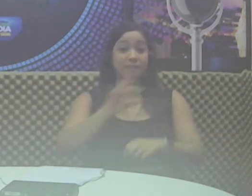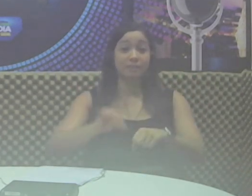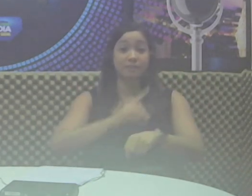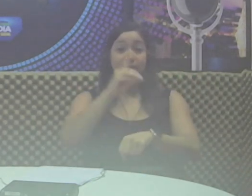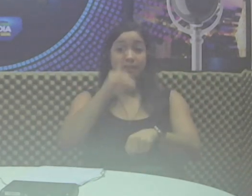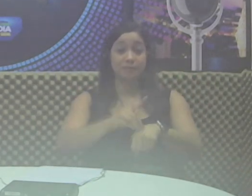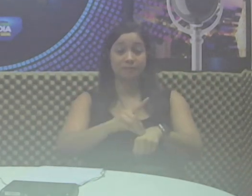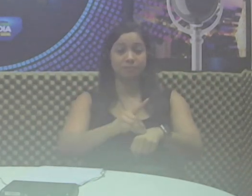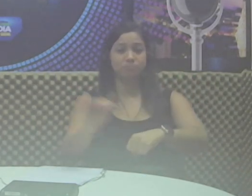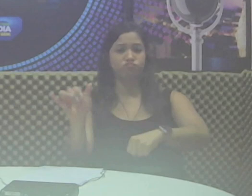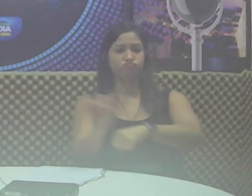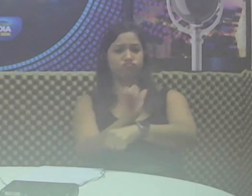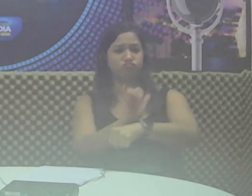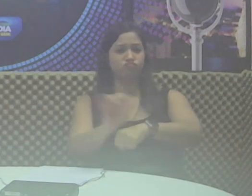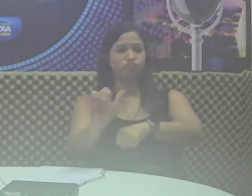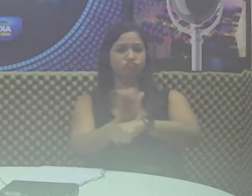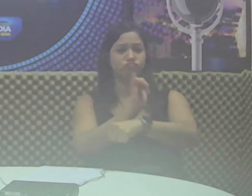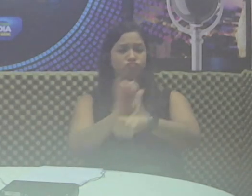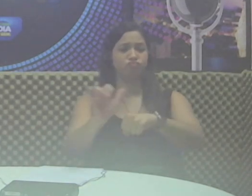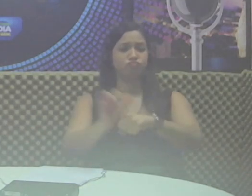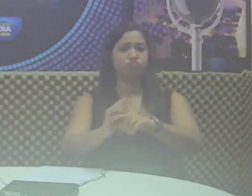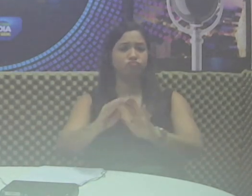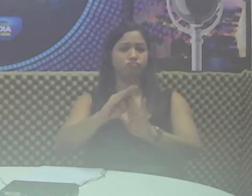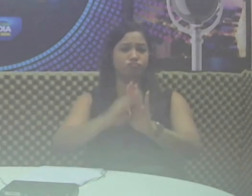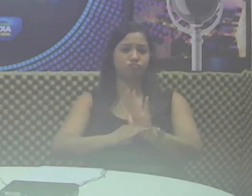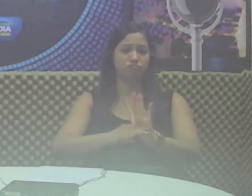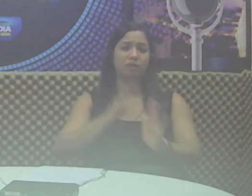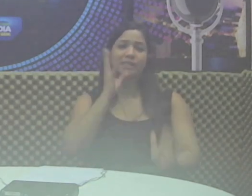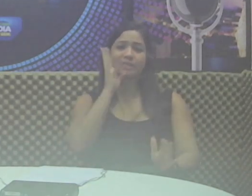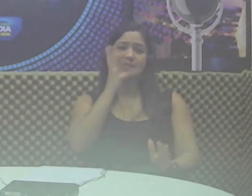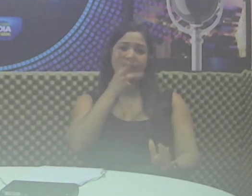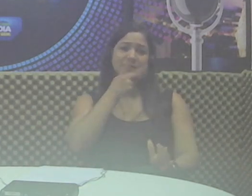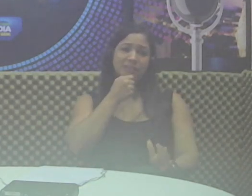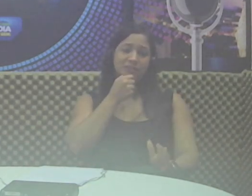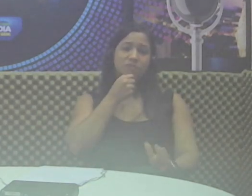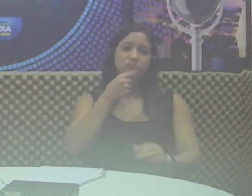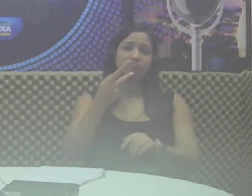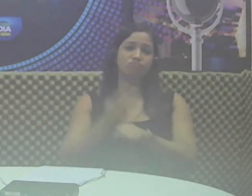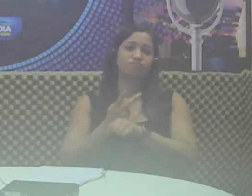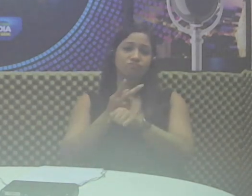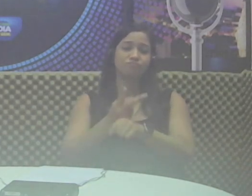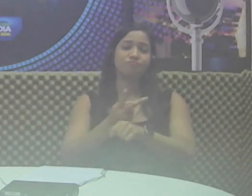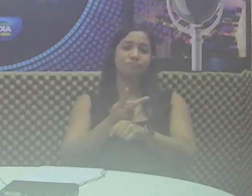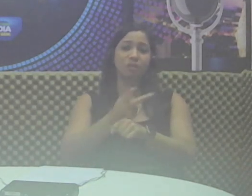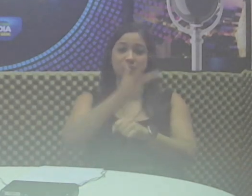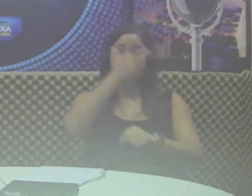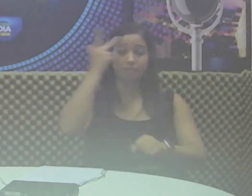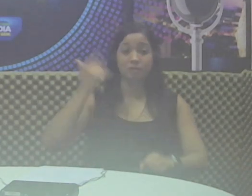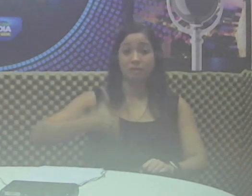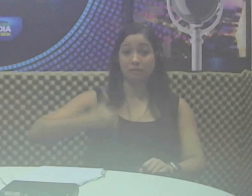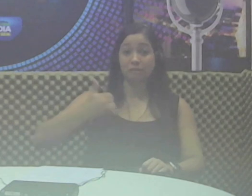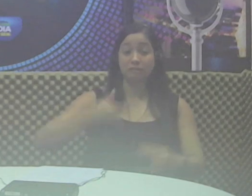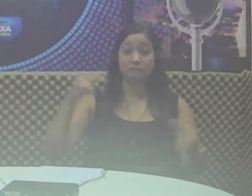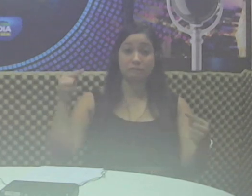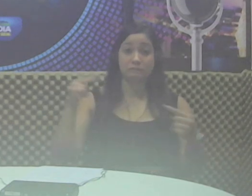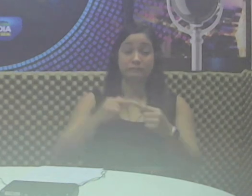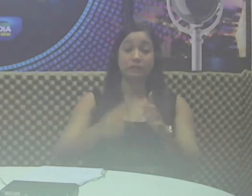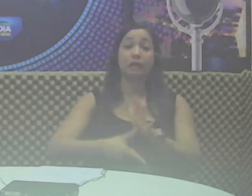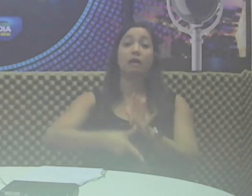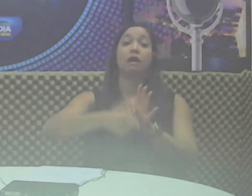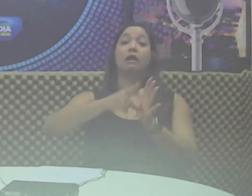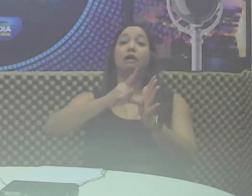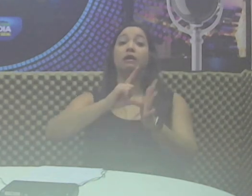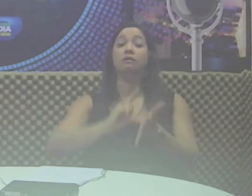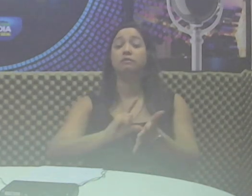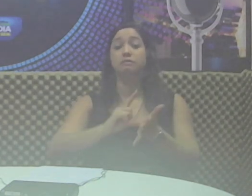A estratégia é pautada na morosidade e baixa procura dos responsáveis da faixa etária definida anteriormente,